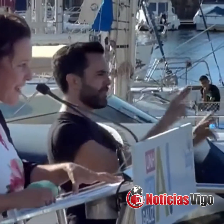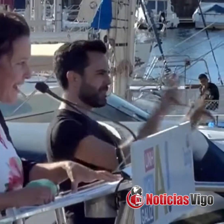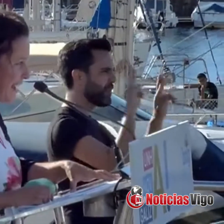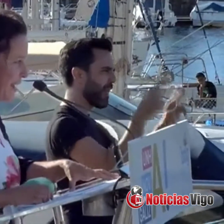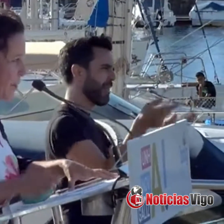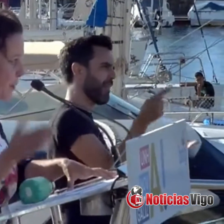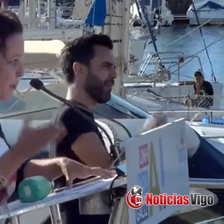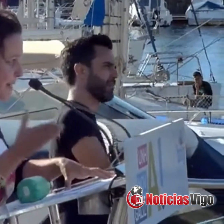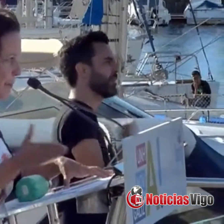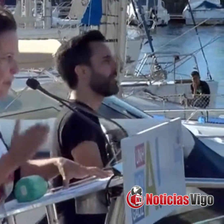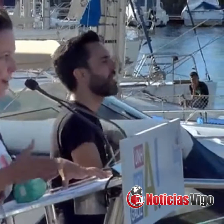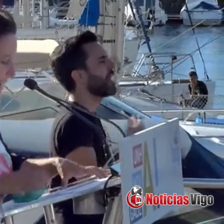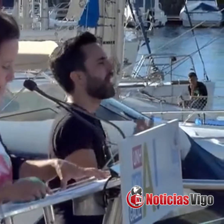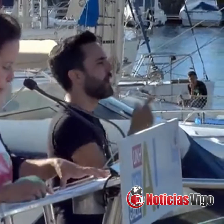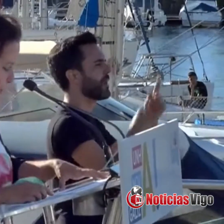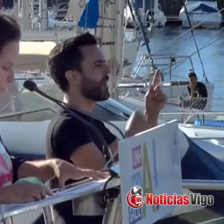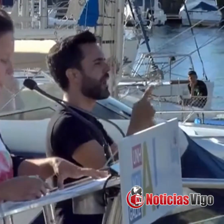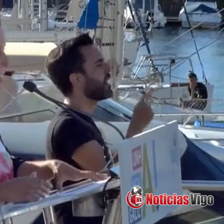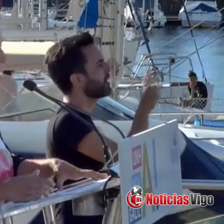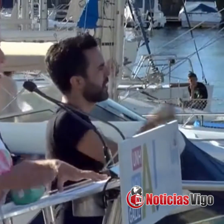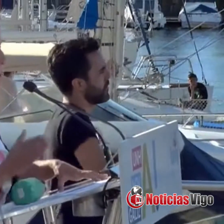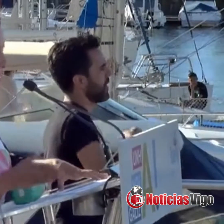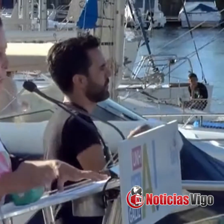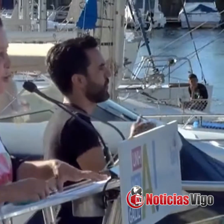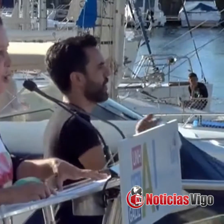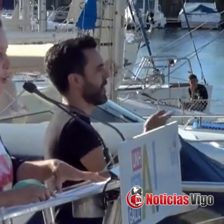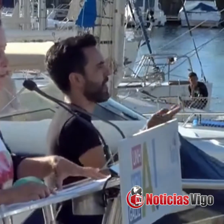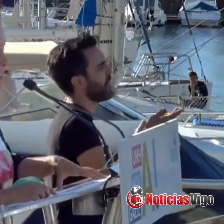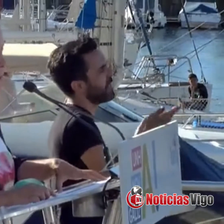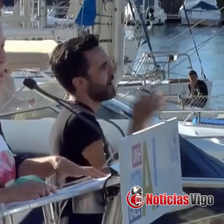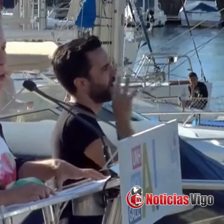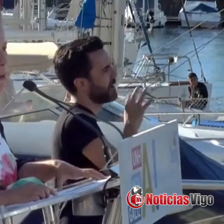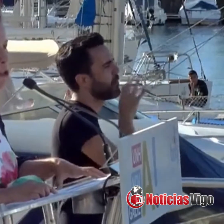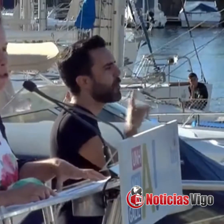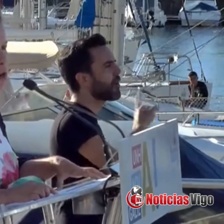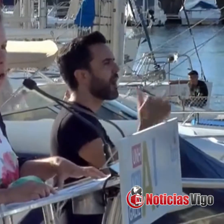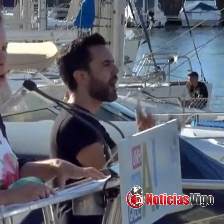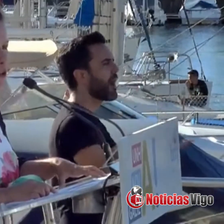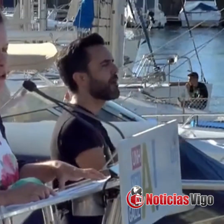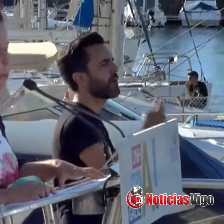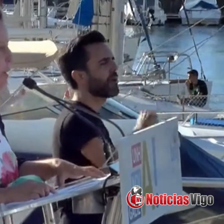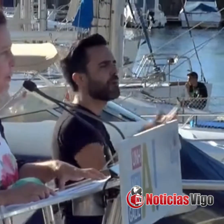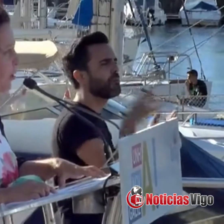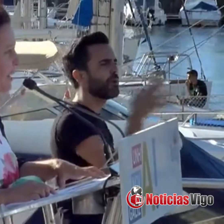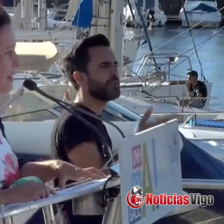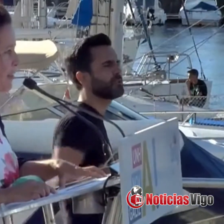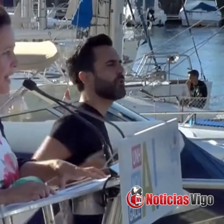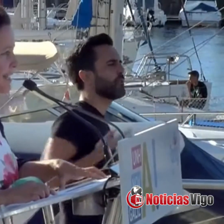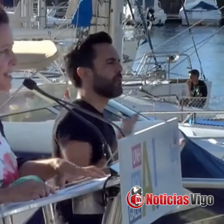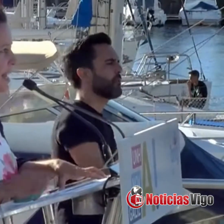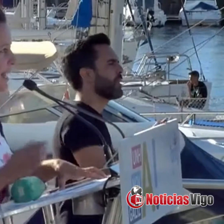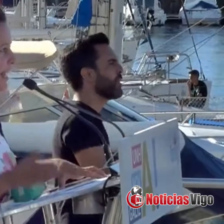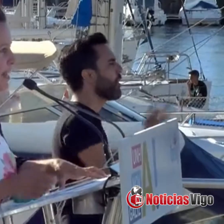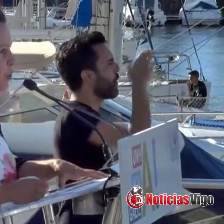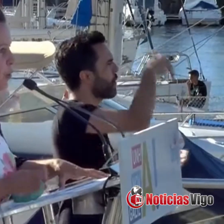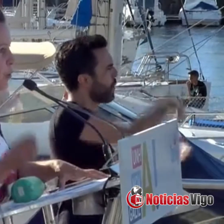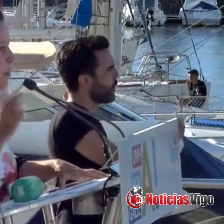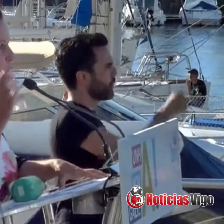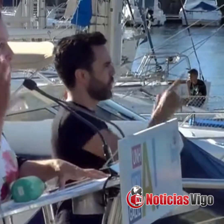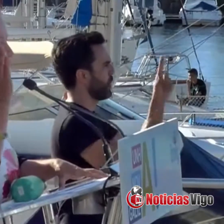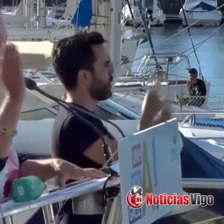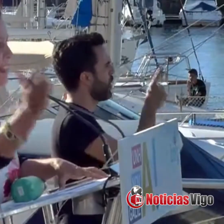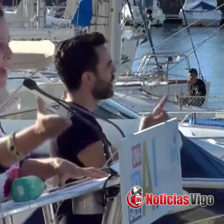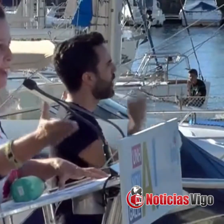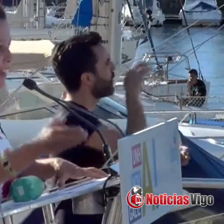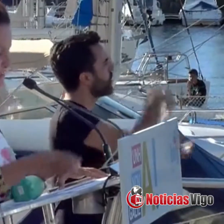a sociedade galega, por un cambio galego. Por iso, pídovos o voto para o Bloque Nacionalista Galego,